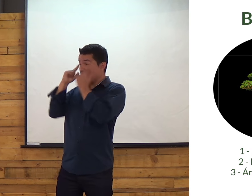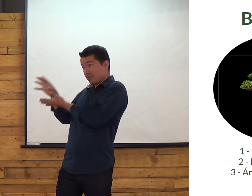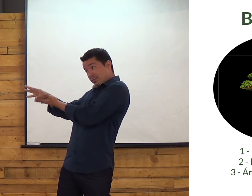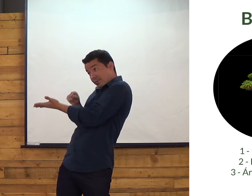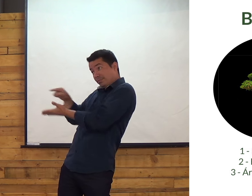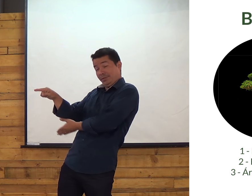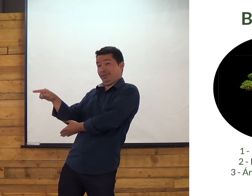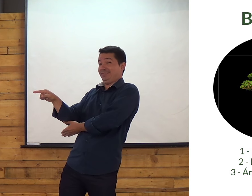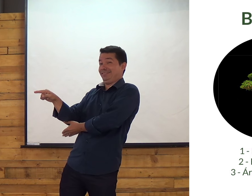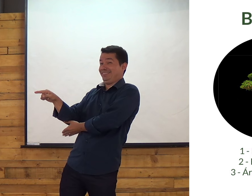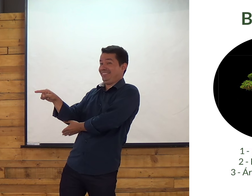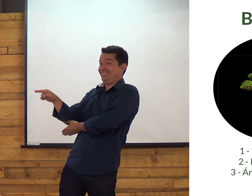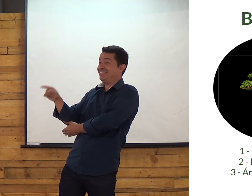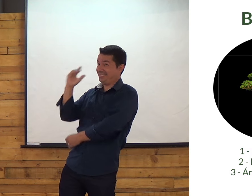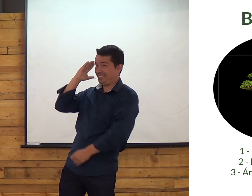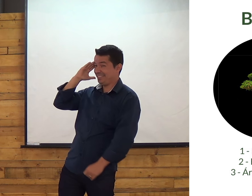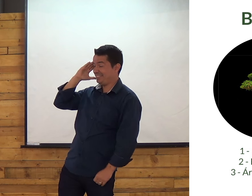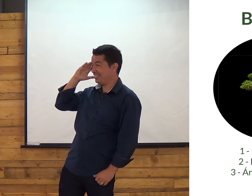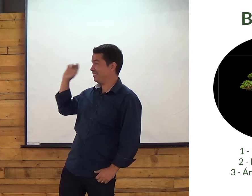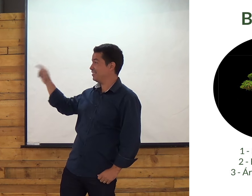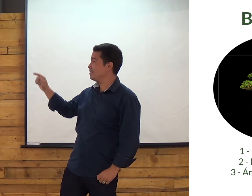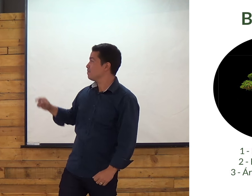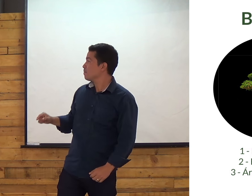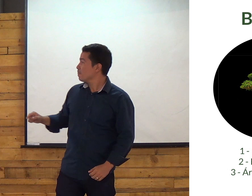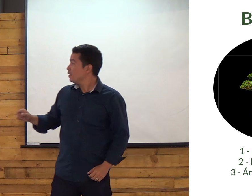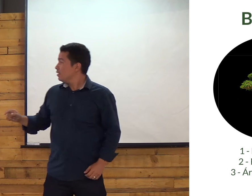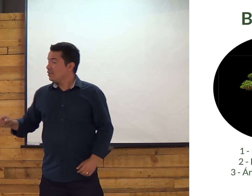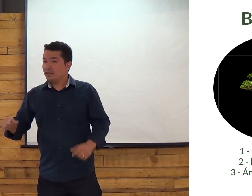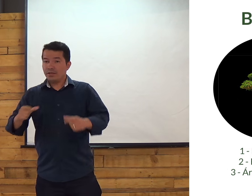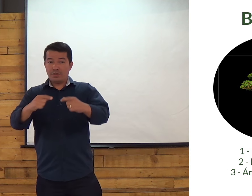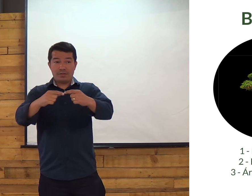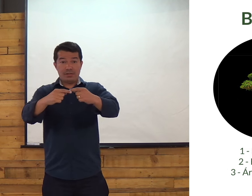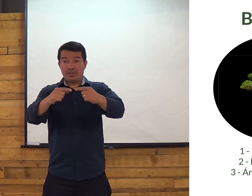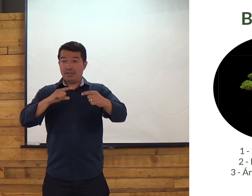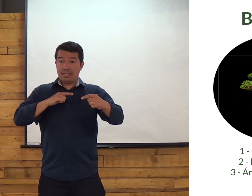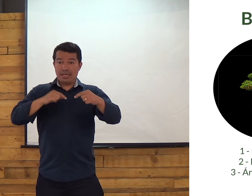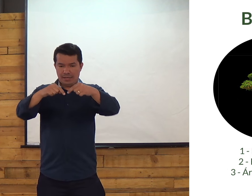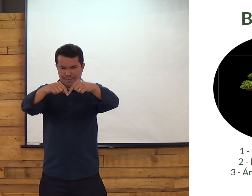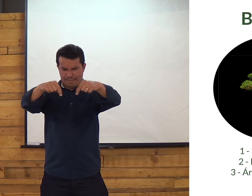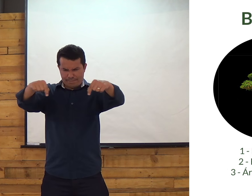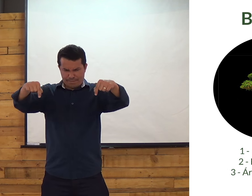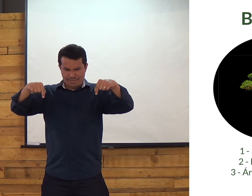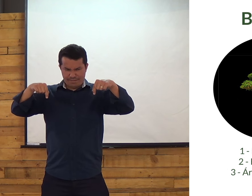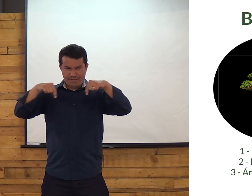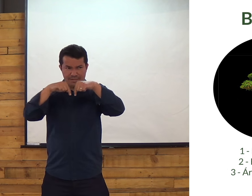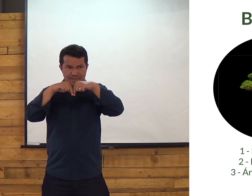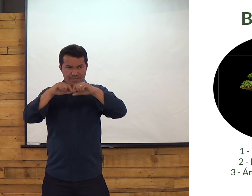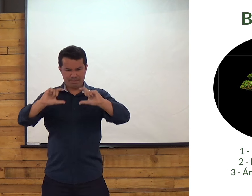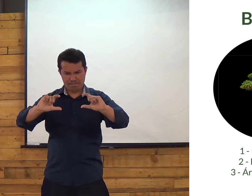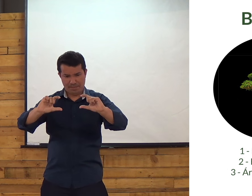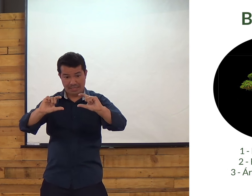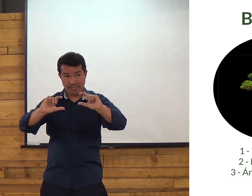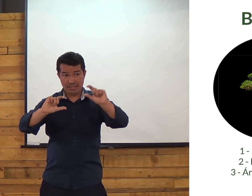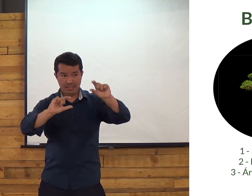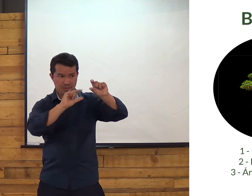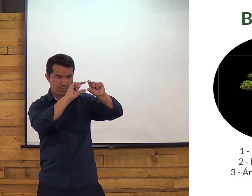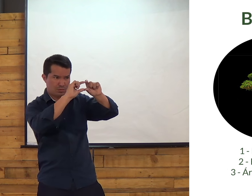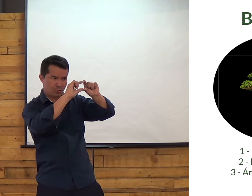Na realidade, ela nasceu na China, mas o Japão passou a produzir ela. Então, essa